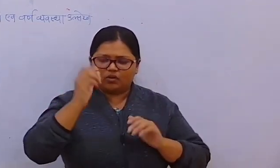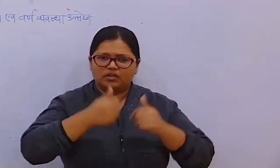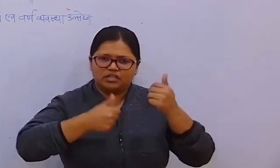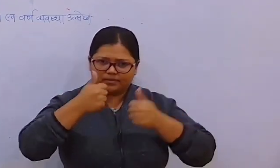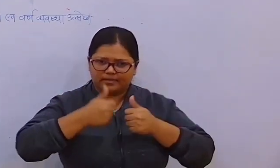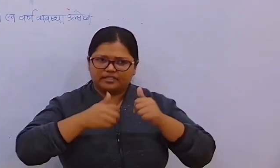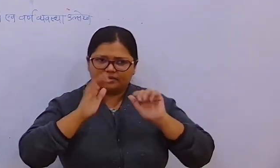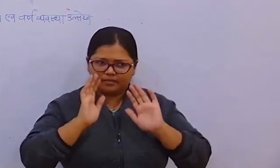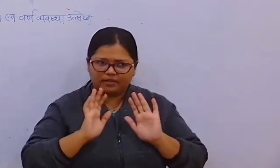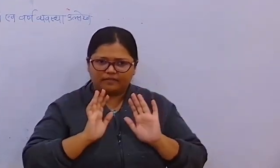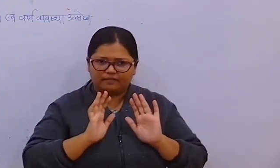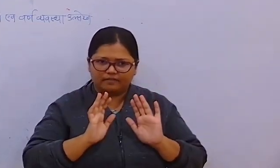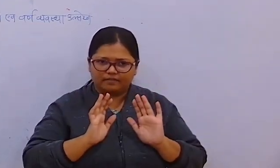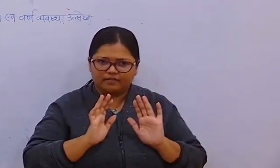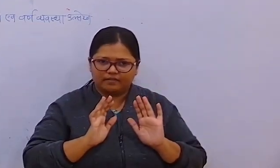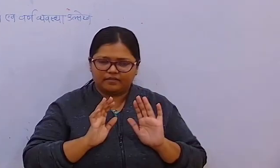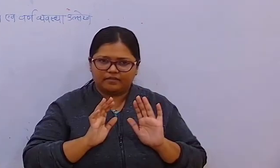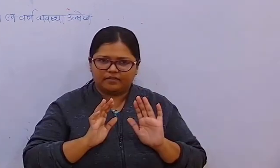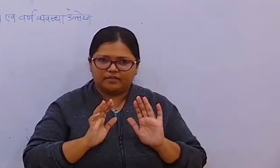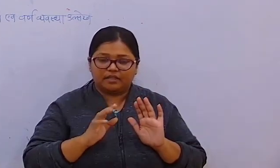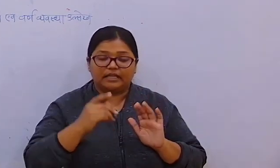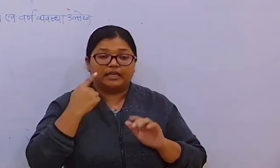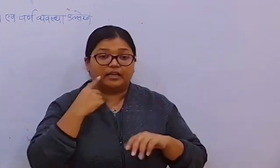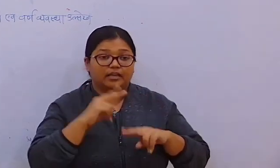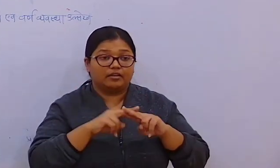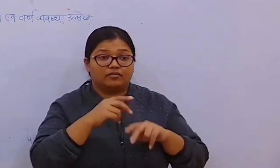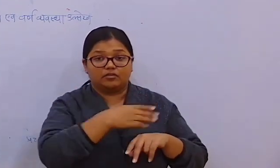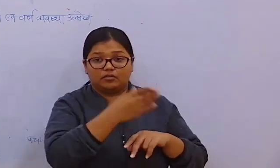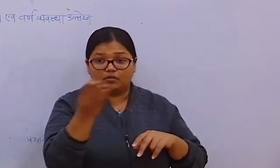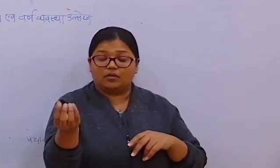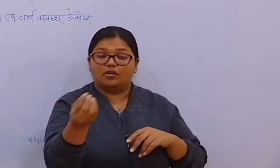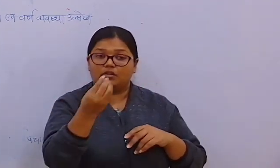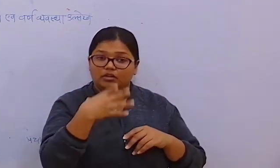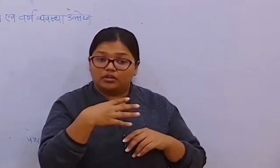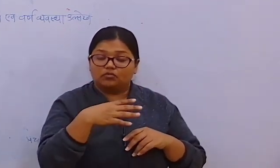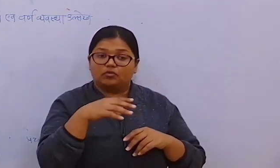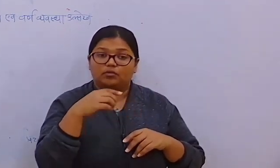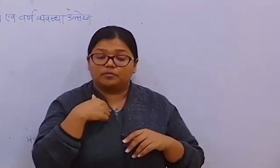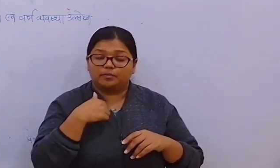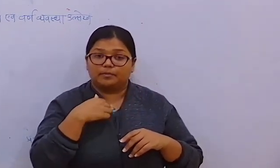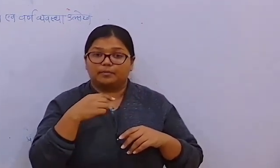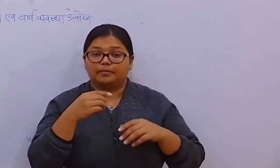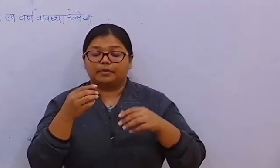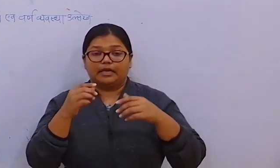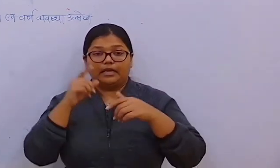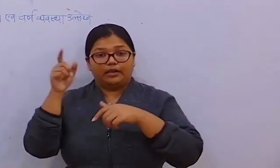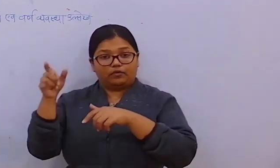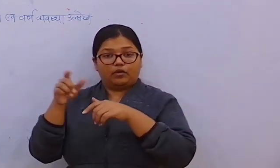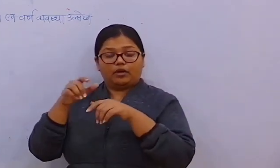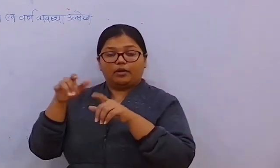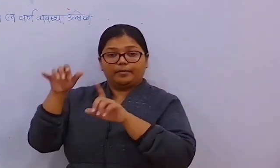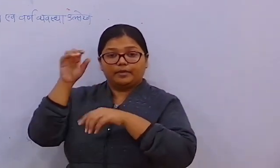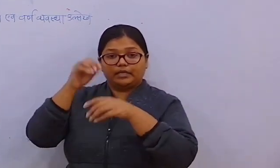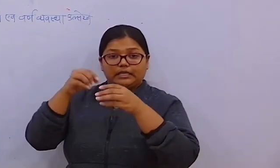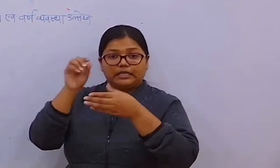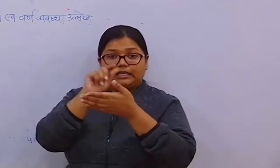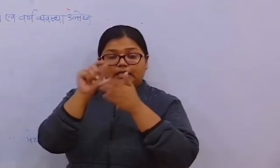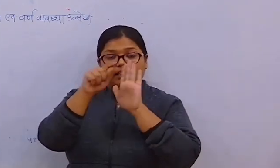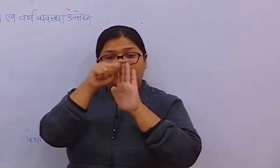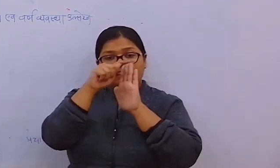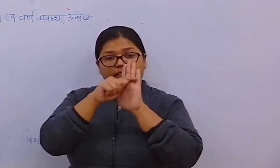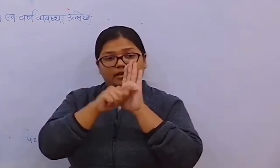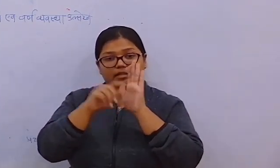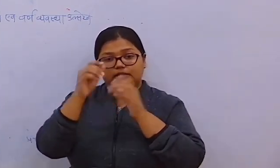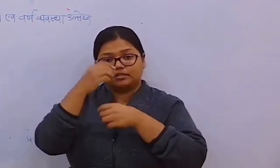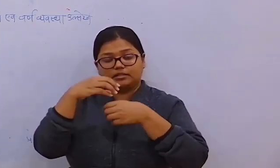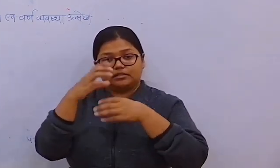लिख लेंगे कि यहाँ पे ये है, इस वजह से स्टूडेंट्स नहीं आ रहे हैं। तो जिस हिसाब से अटेंडेंस है उस हिसाब से ही फिर कंटिन्यू करना है, क्या